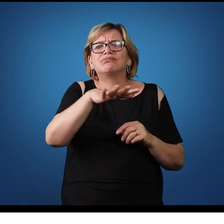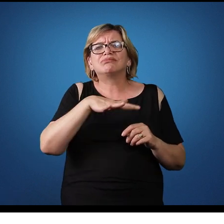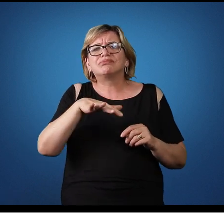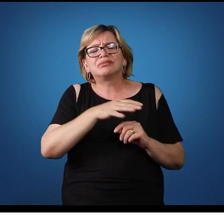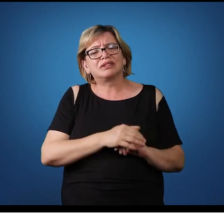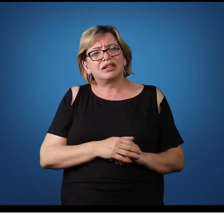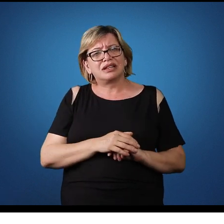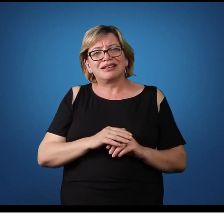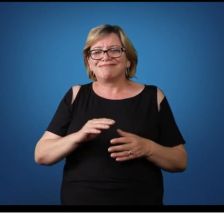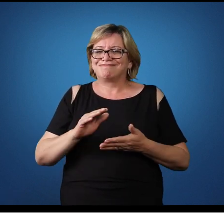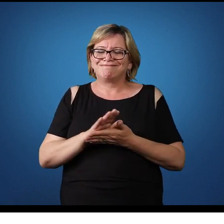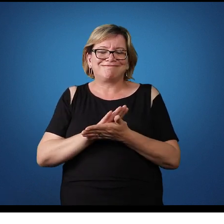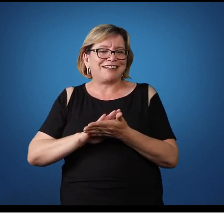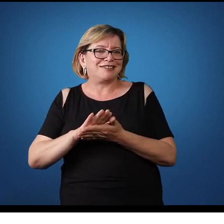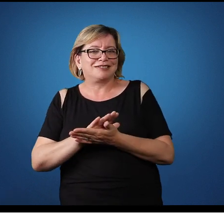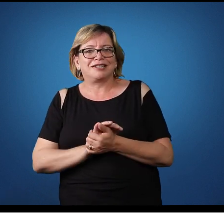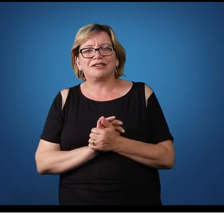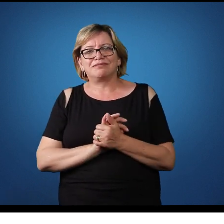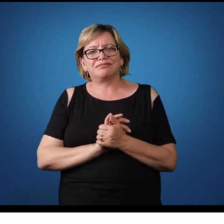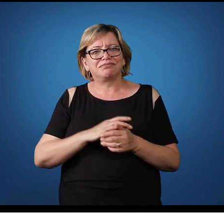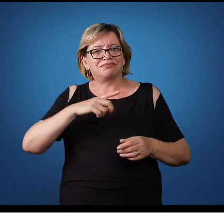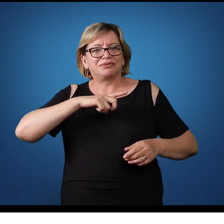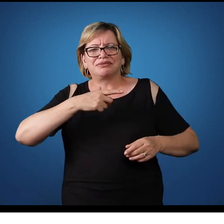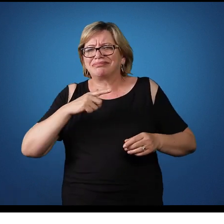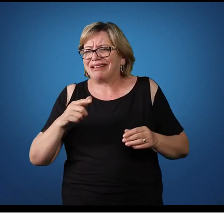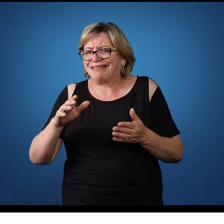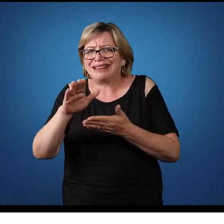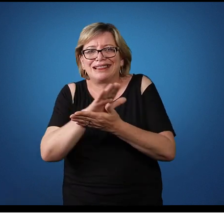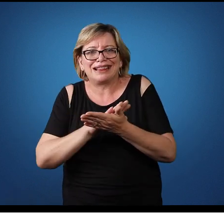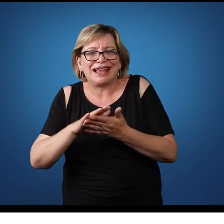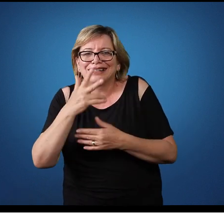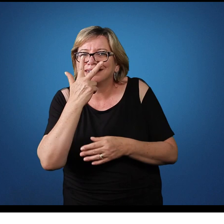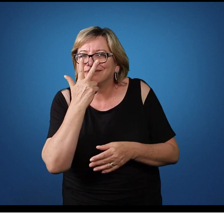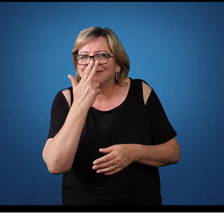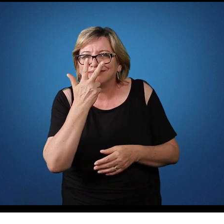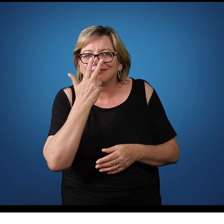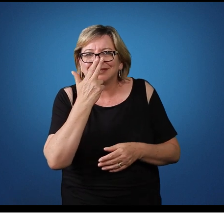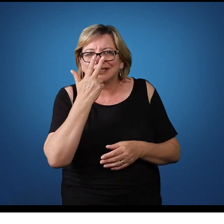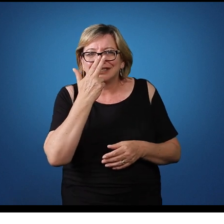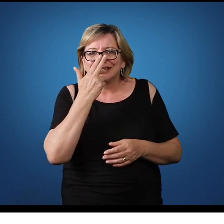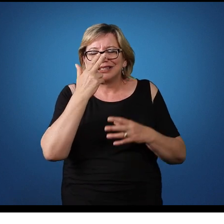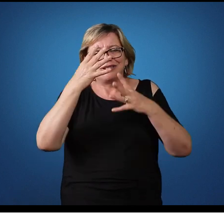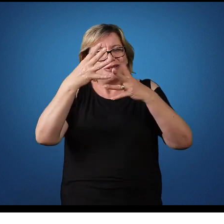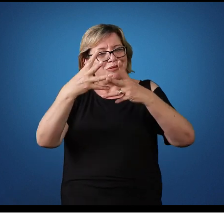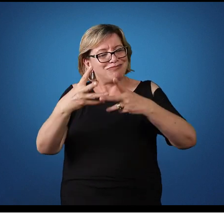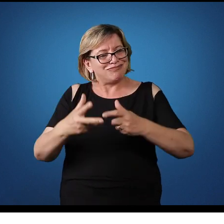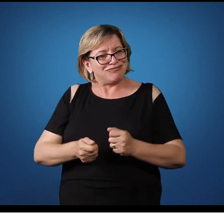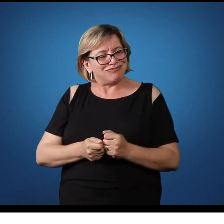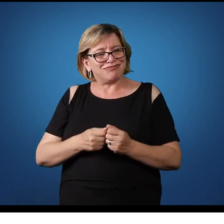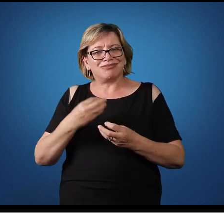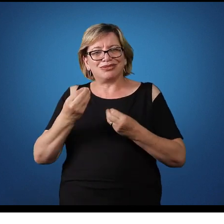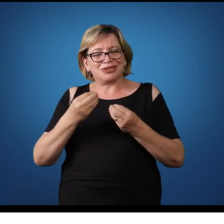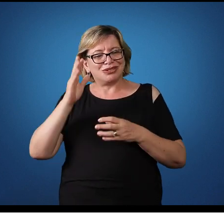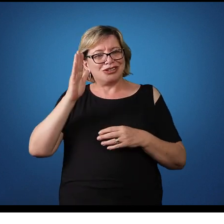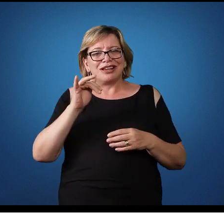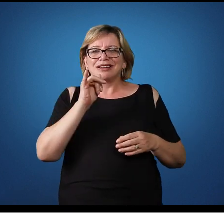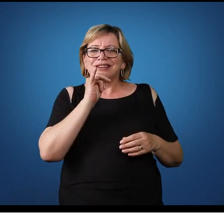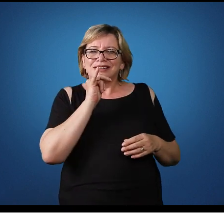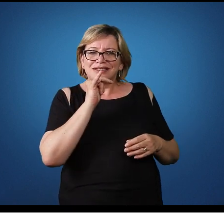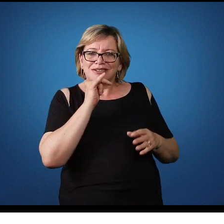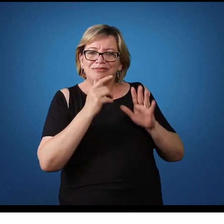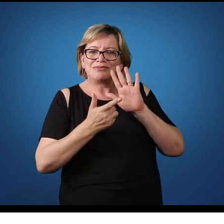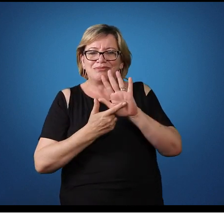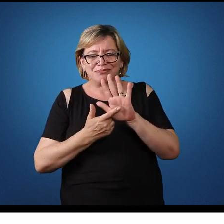Bem, nada. Não há nenhum traço que seja compartilhado por todos esses fenômenos que a gente chama